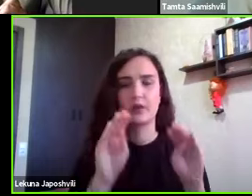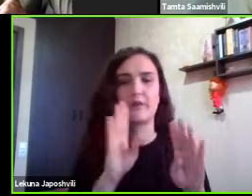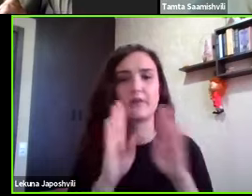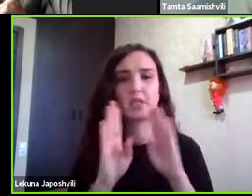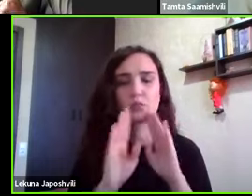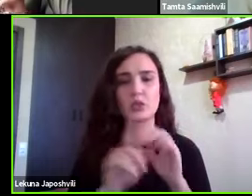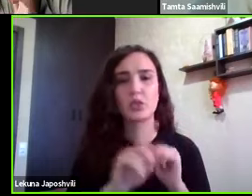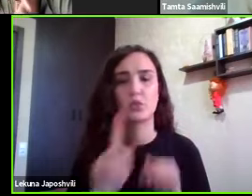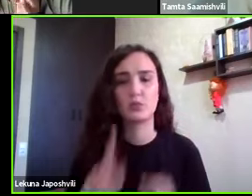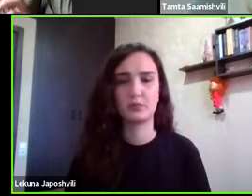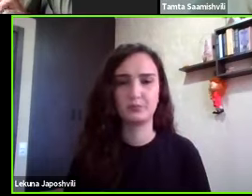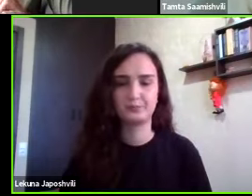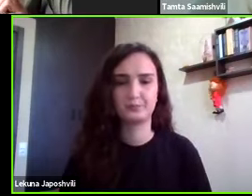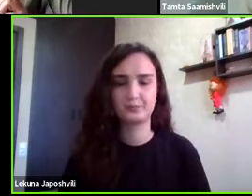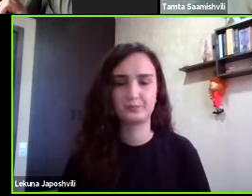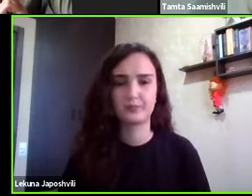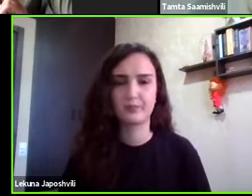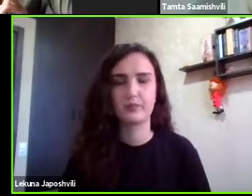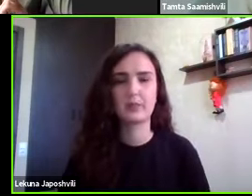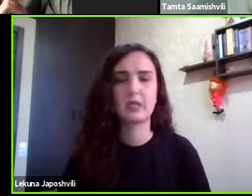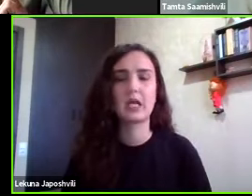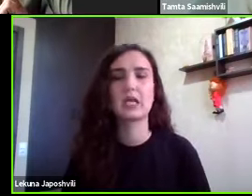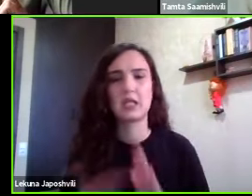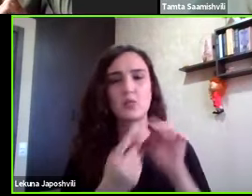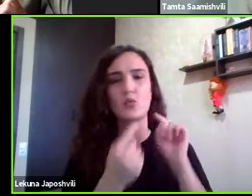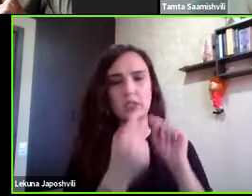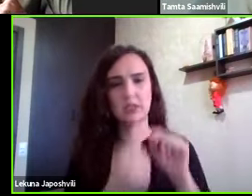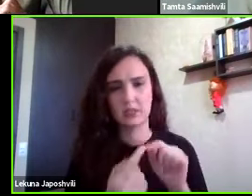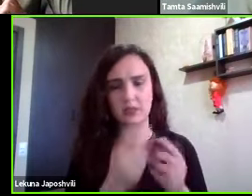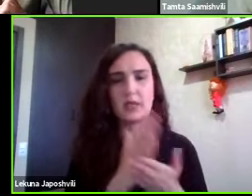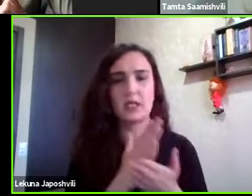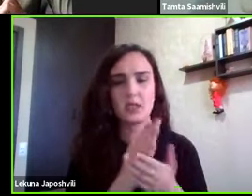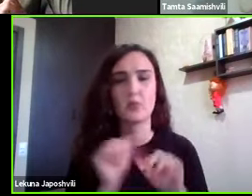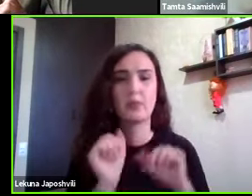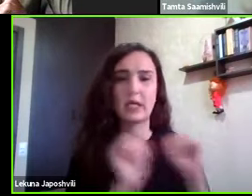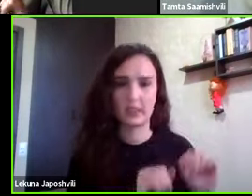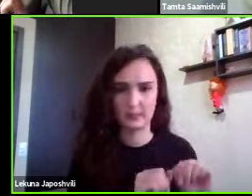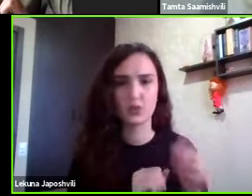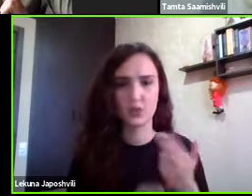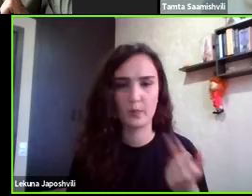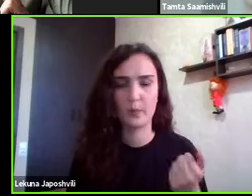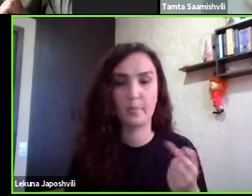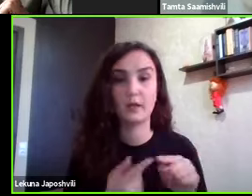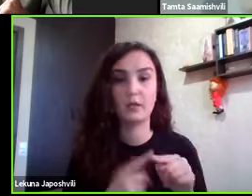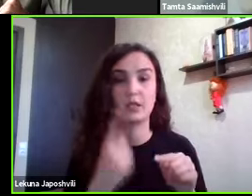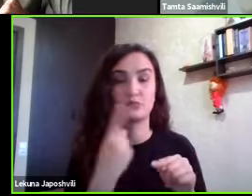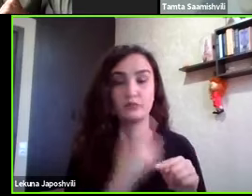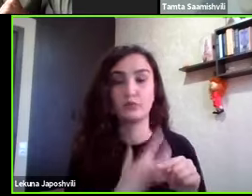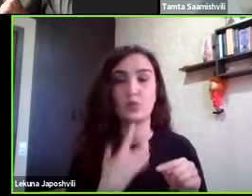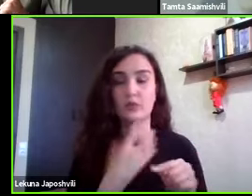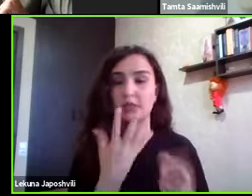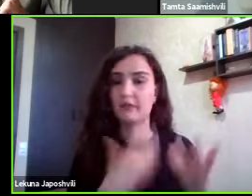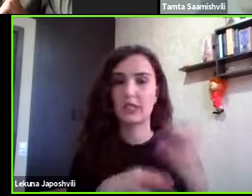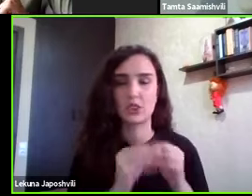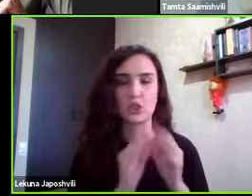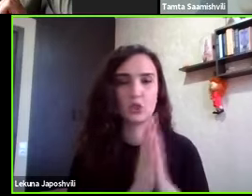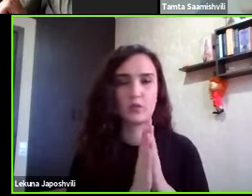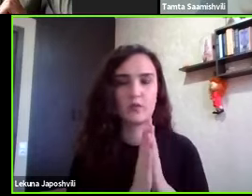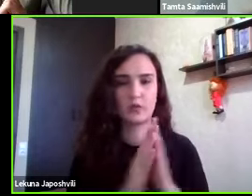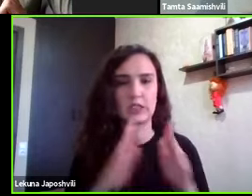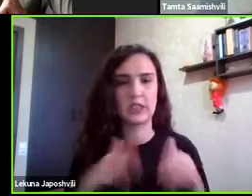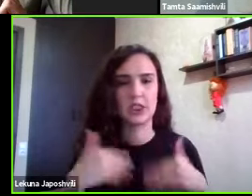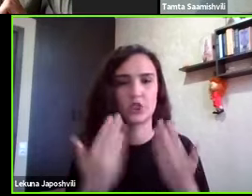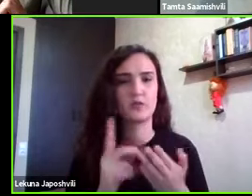რომ არიან მოწინააღმდეგეები ამ ვაქცინის, არიან მომხრეები. ხო, ეხა ერთმნიშვნელოვნად ყველას გთხოვთ და გირჩევთ,